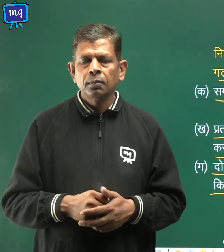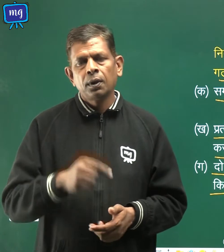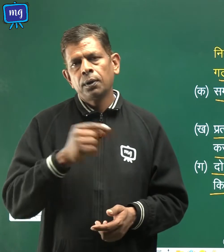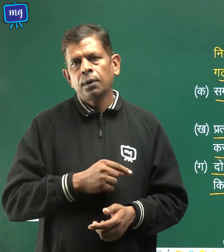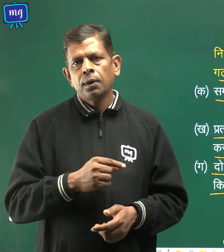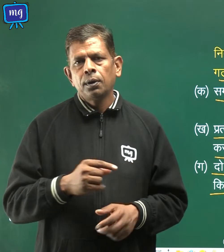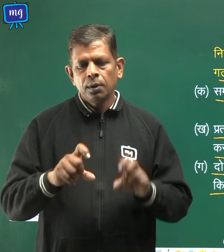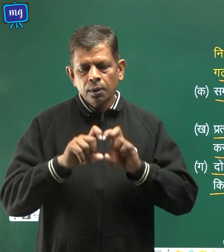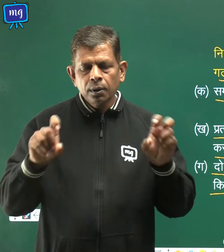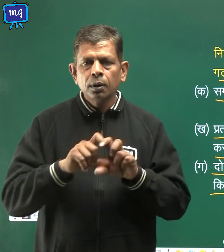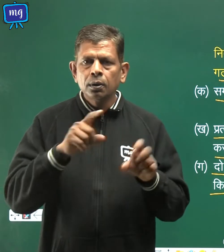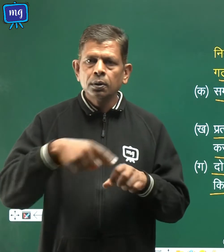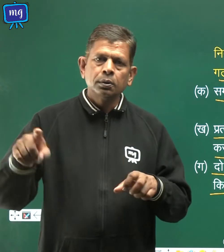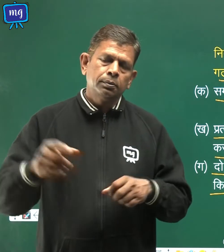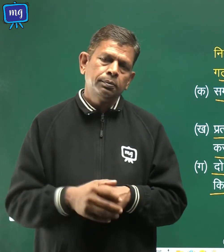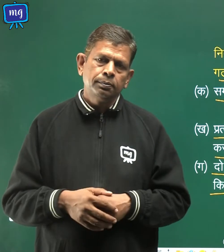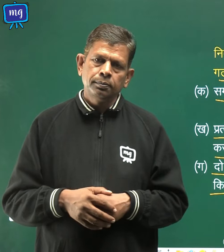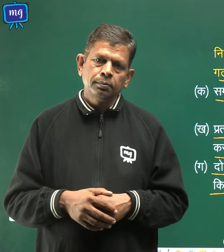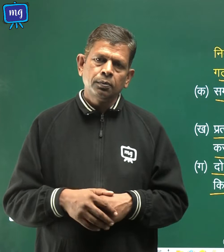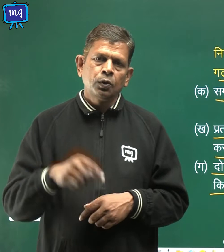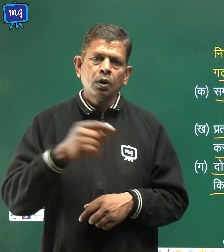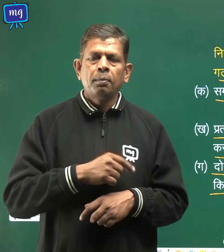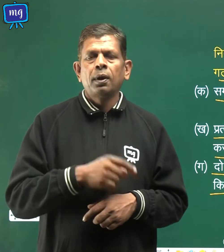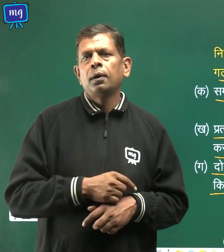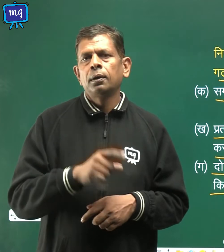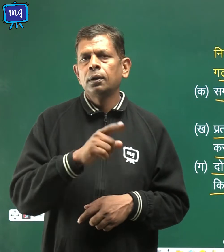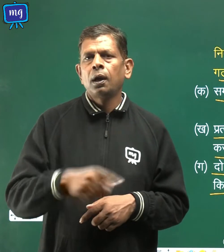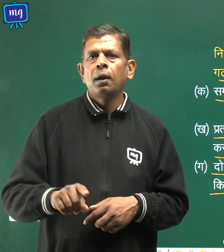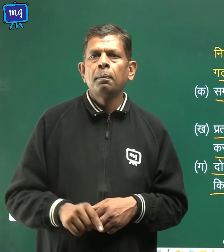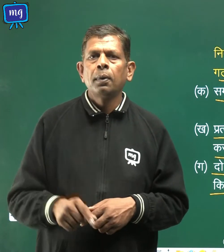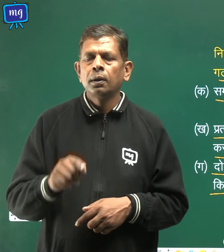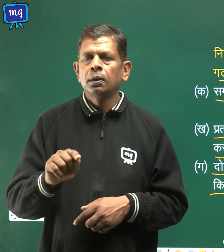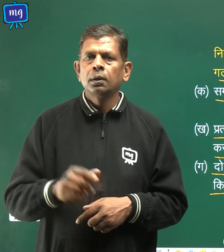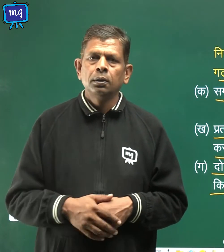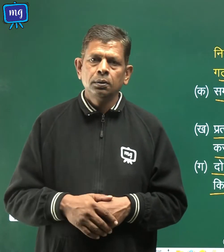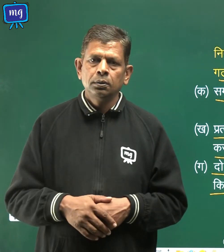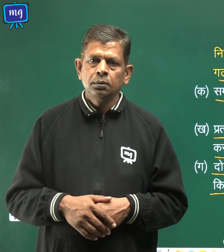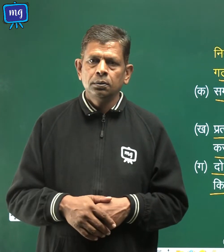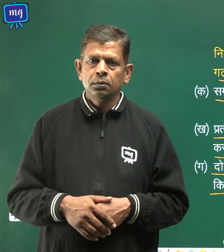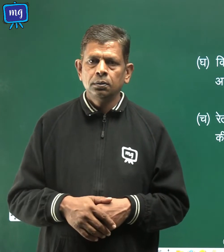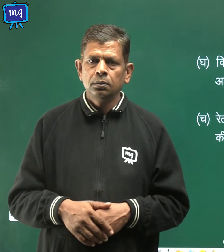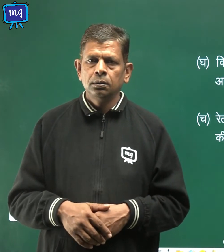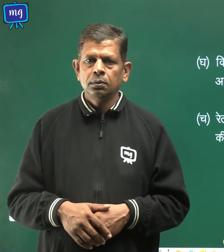यह कथन सही है, तो हम सही पर निशान लगाएंगे।